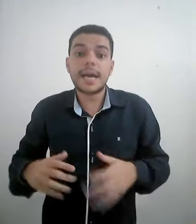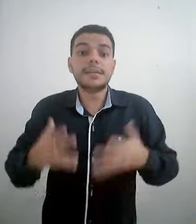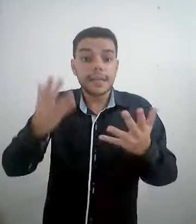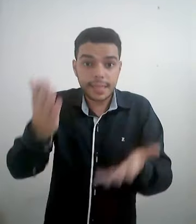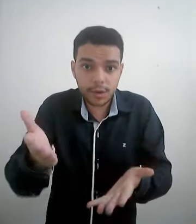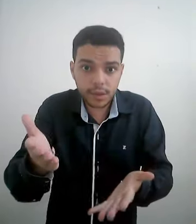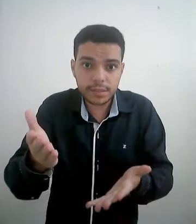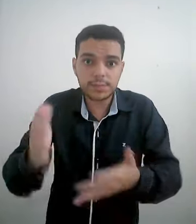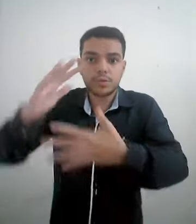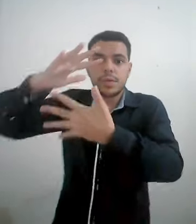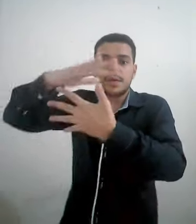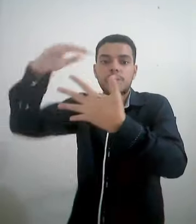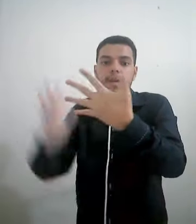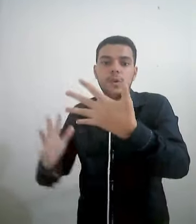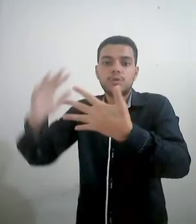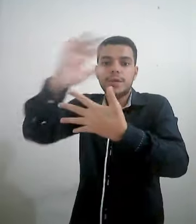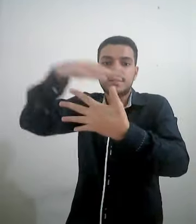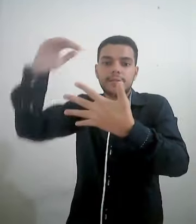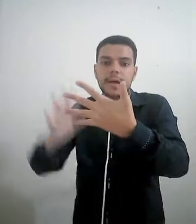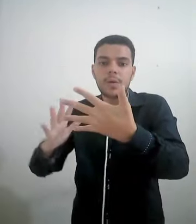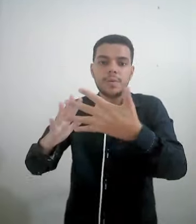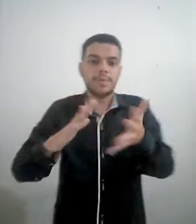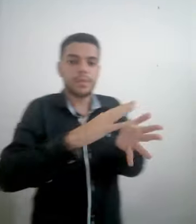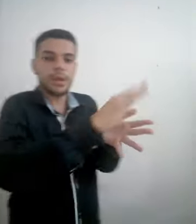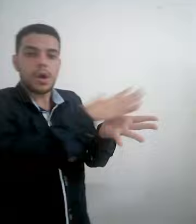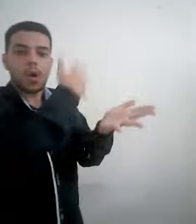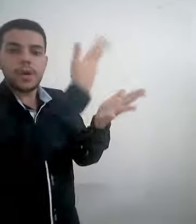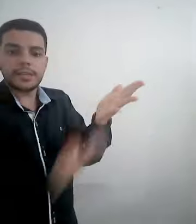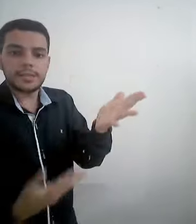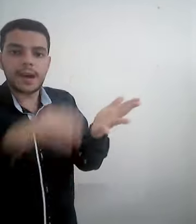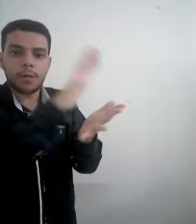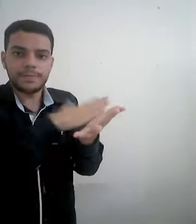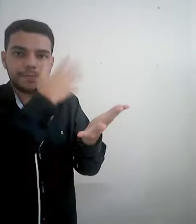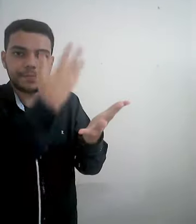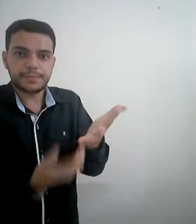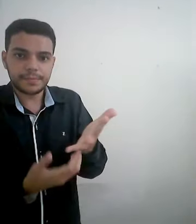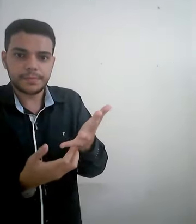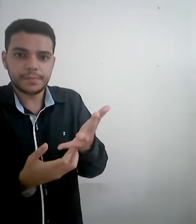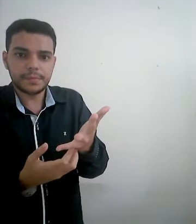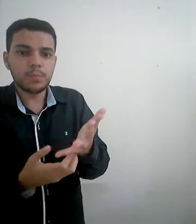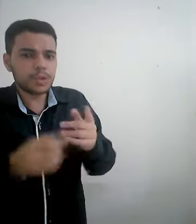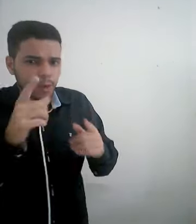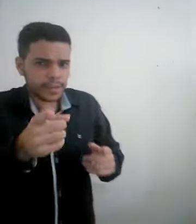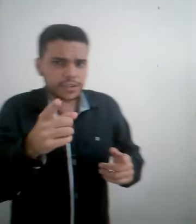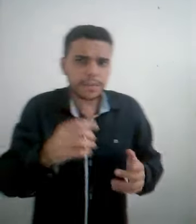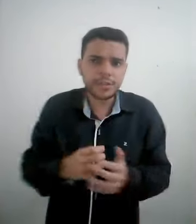sinais, que é o que nós estamos estudando, eu uso esse sinal ou esse sinal. Muito importante lembrar